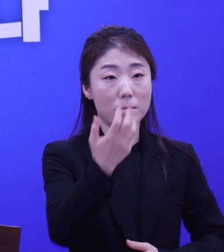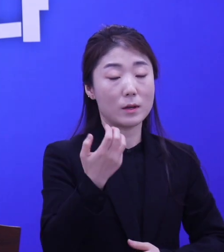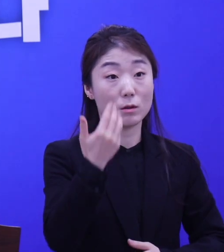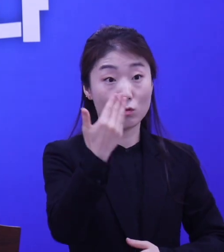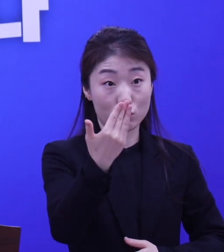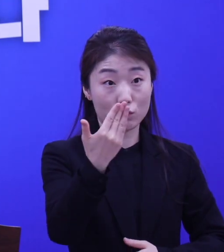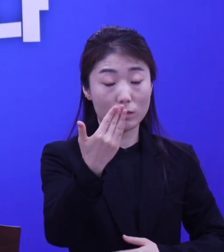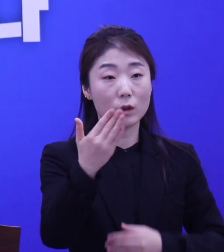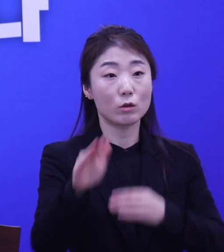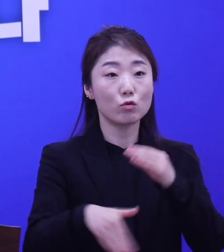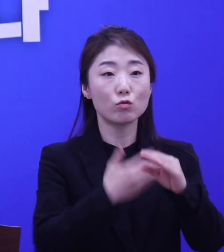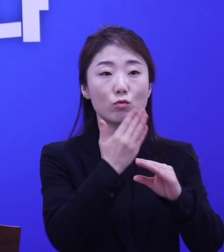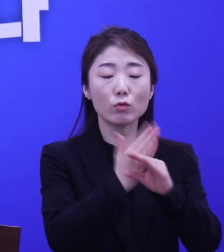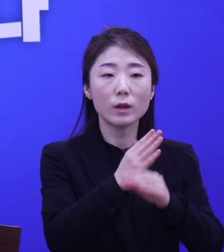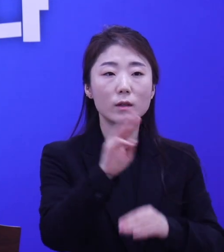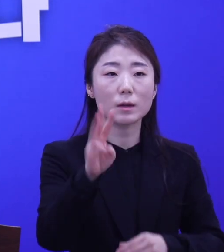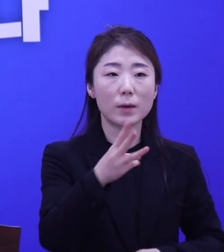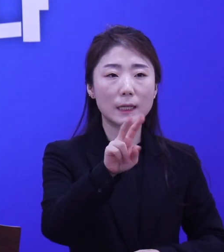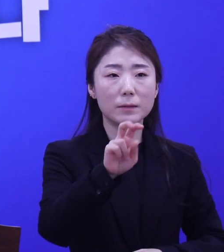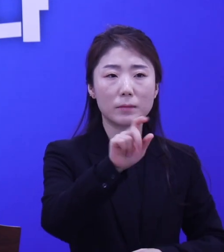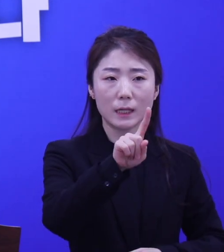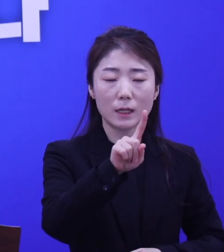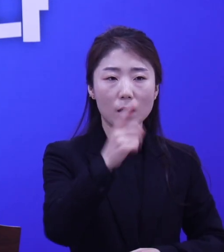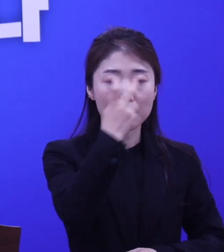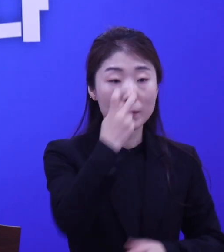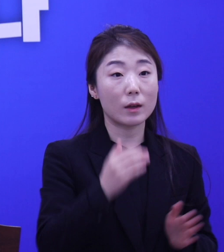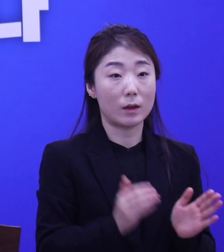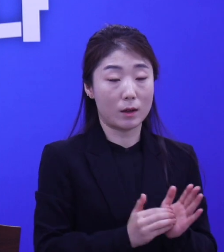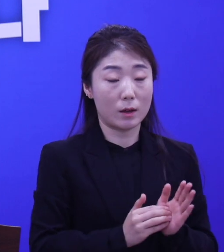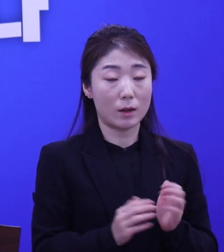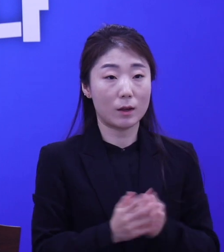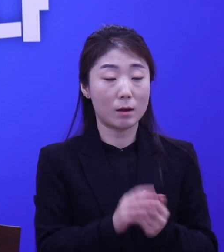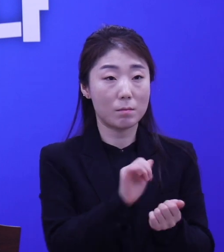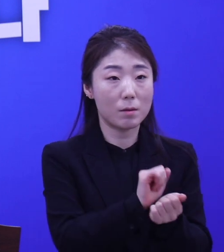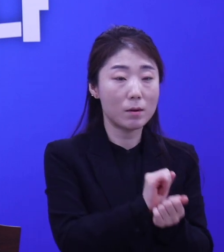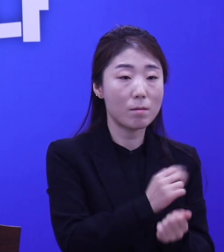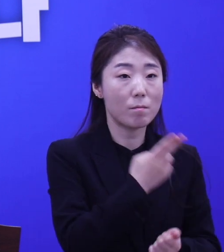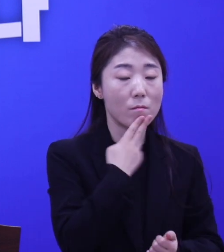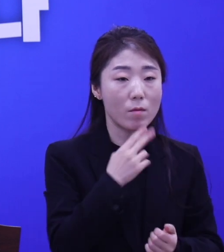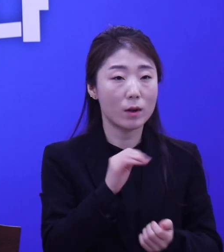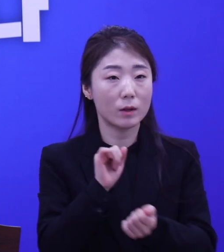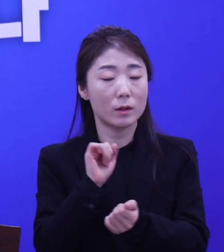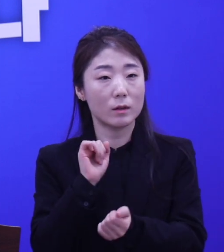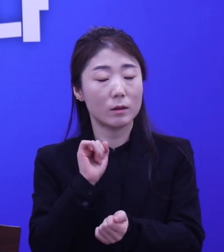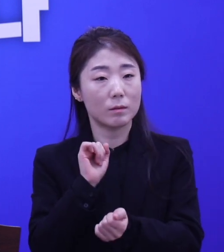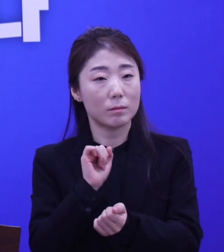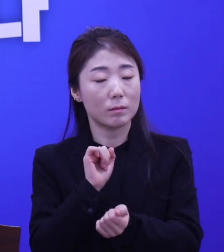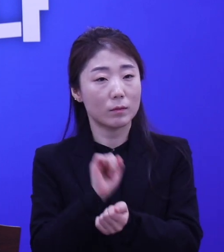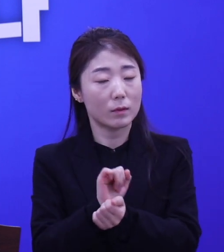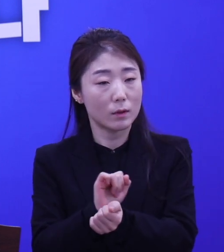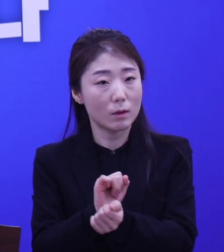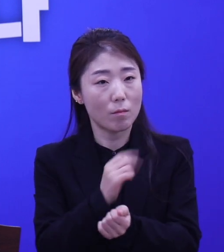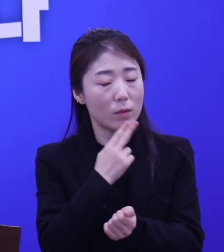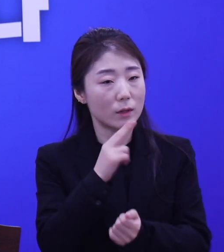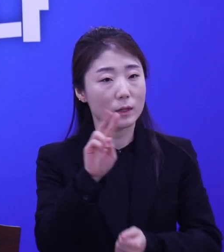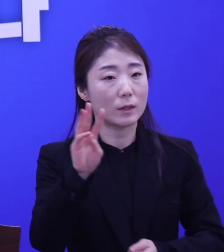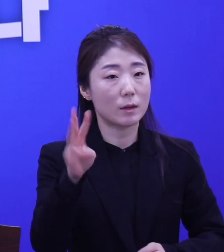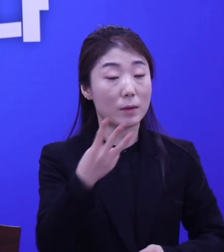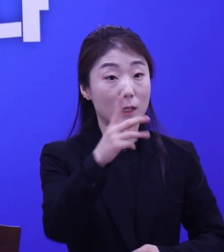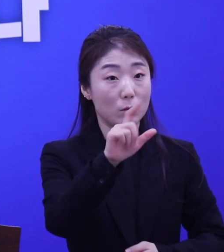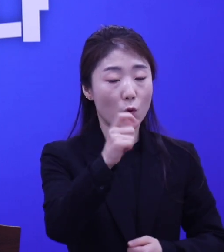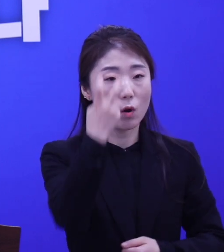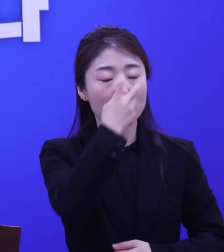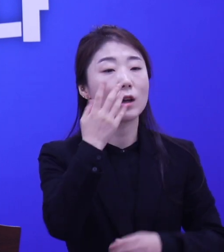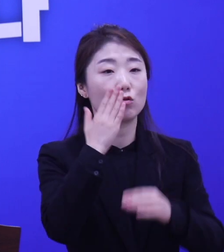이 중 321명을 검사하였고 양성 4명, 음성 315명, 검사 중